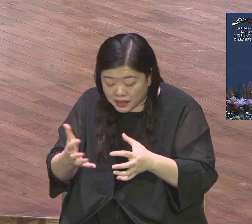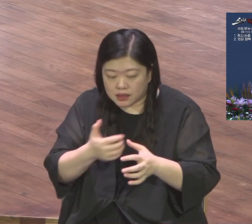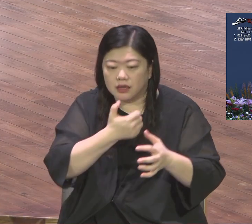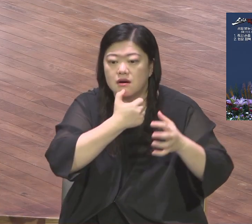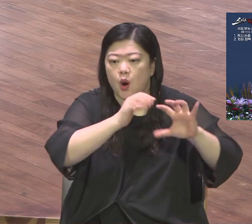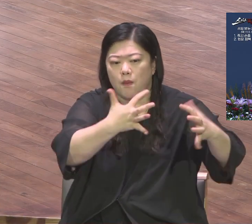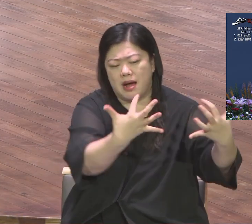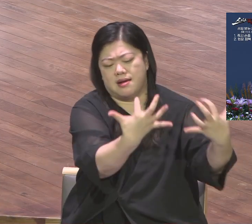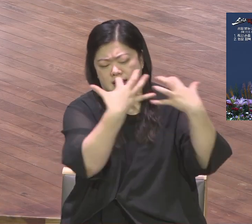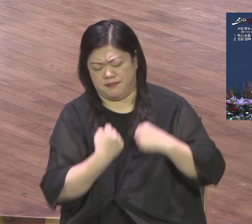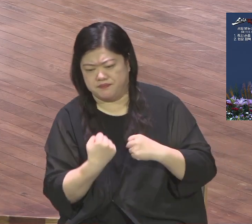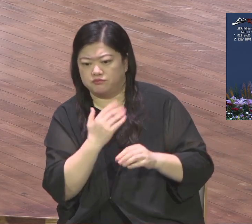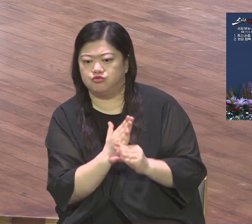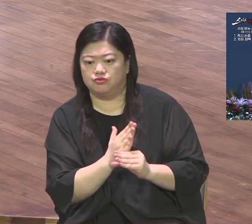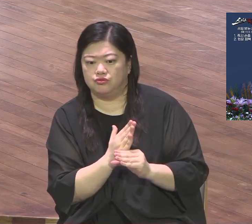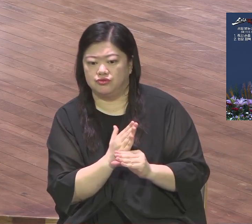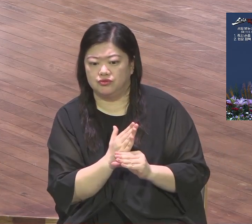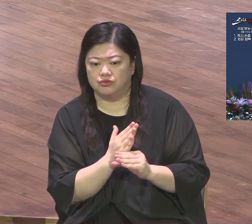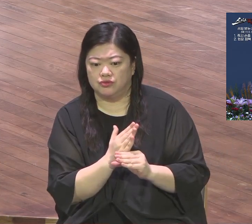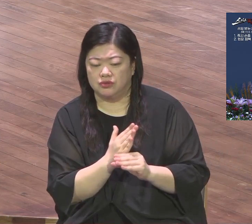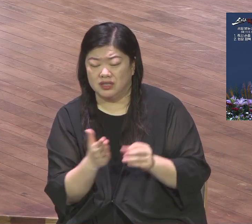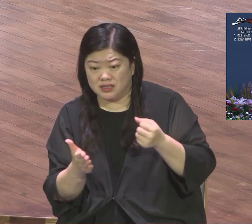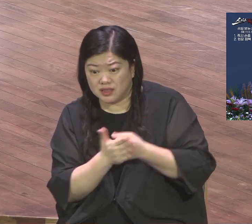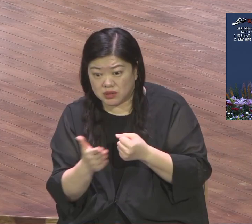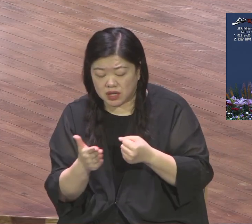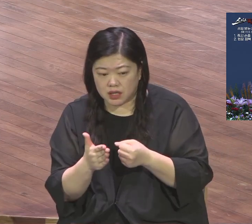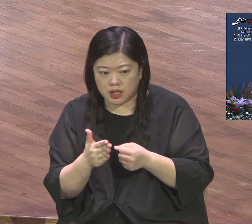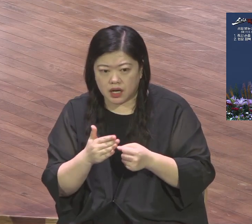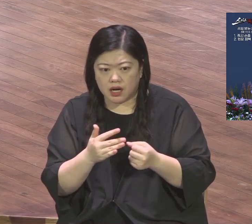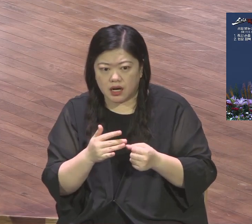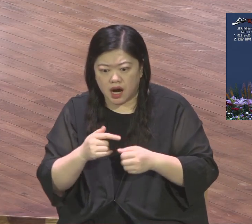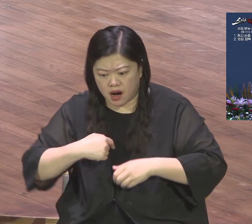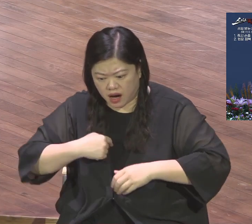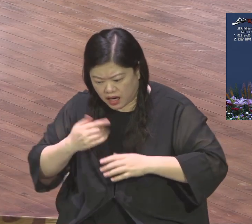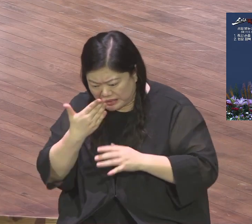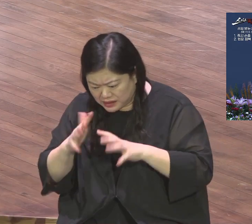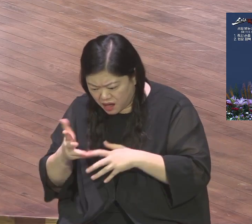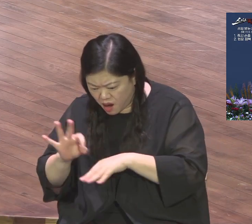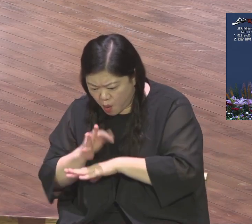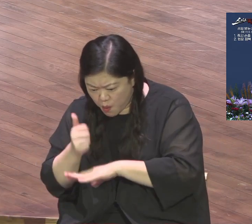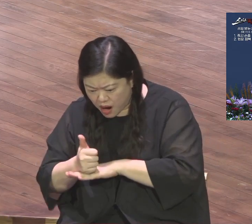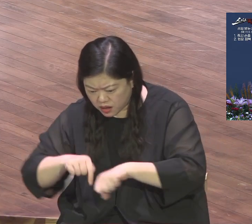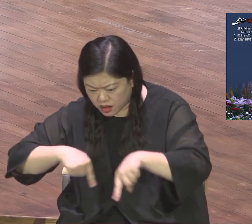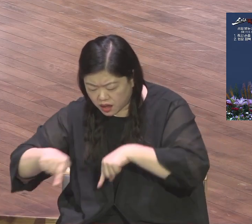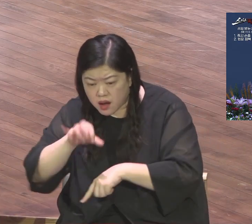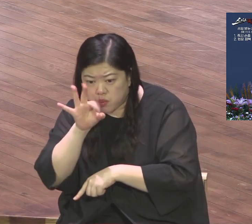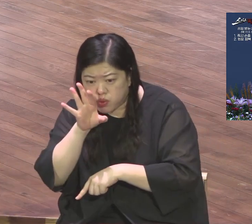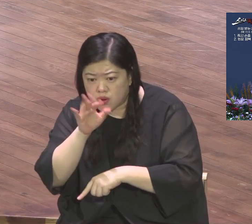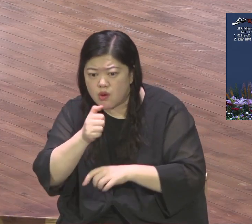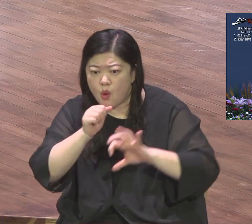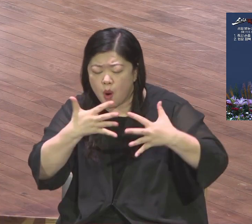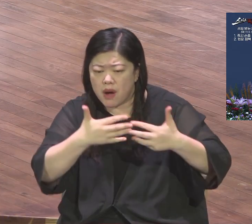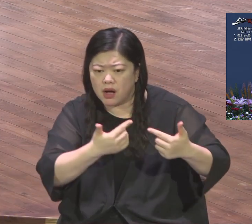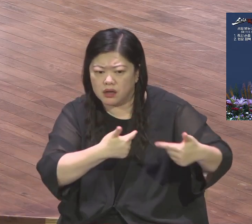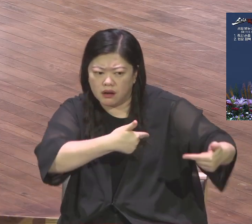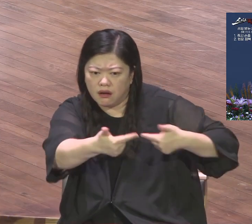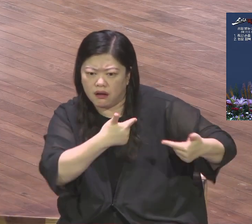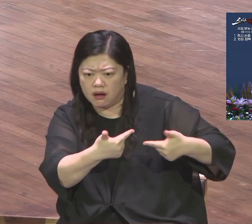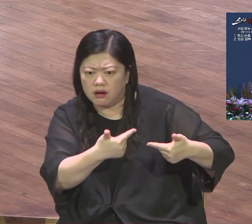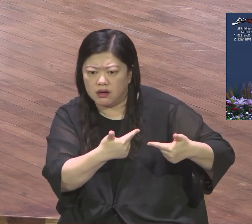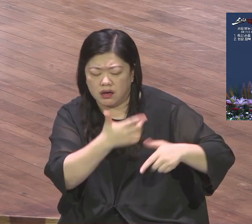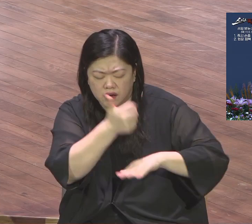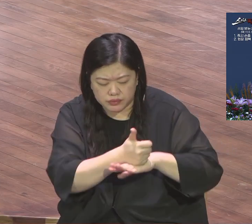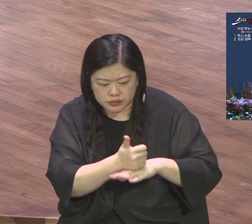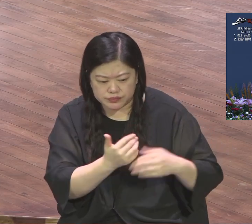압제로부터 있는 거 다 뺏기고. 그런 상황 속이니까 제발 좀 당신이 좀 우리나라의 왕이